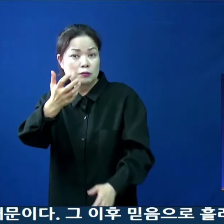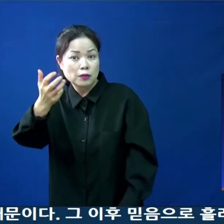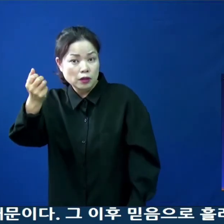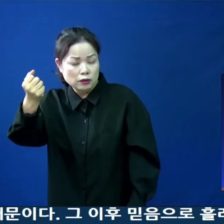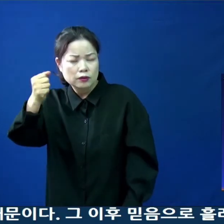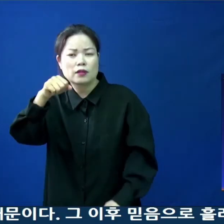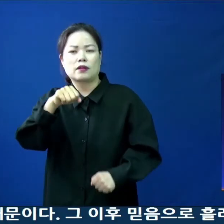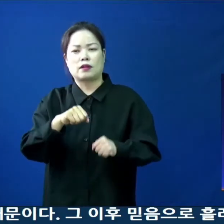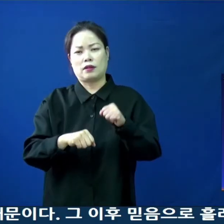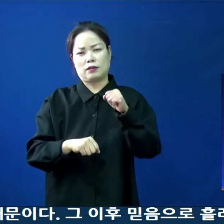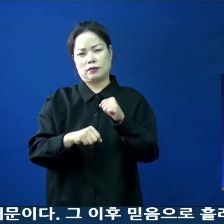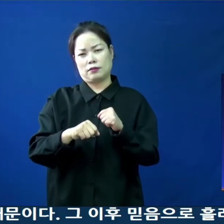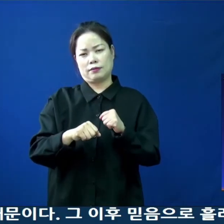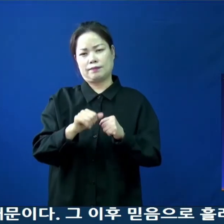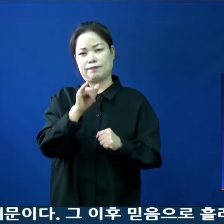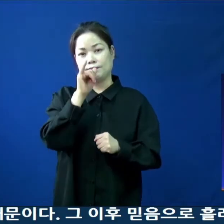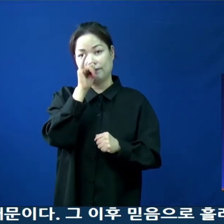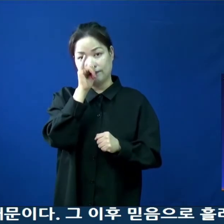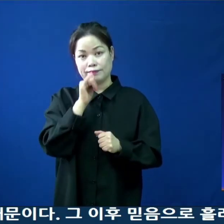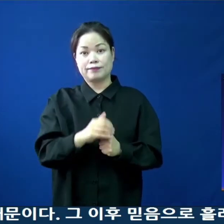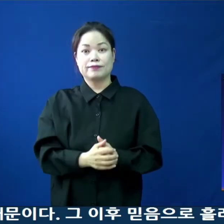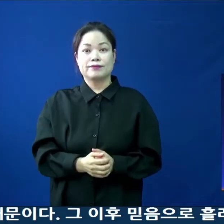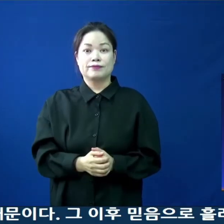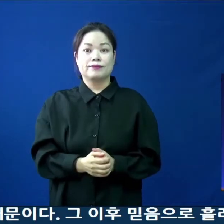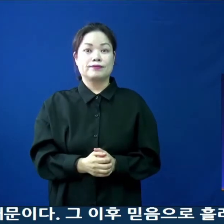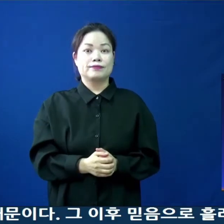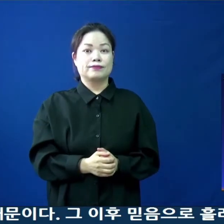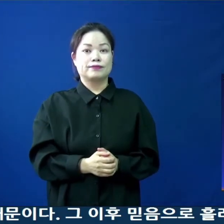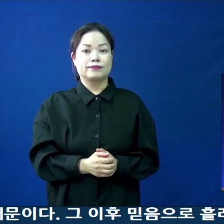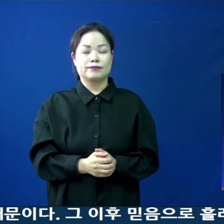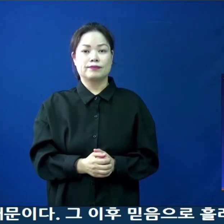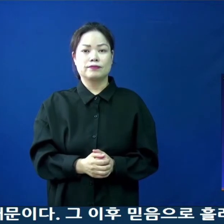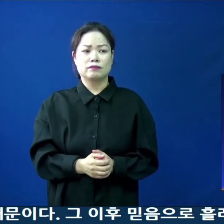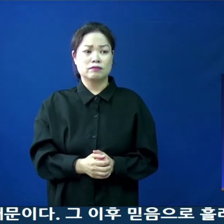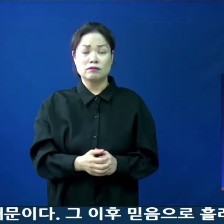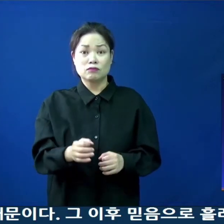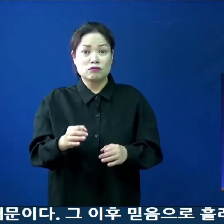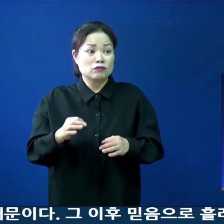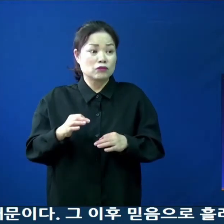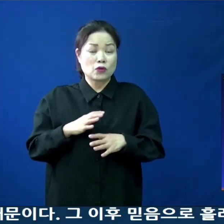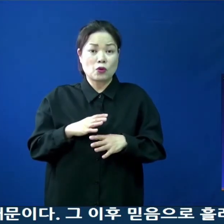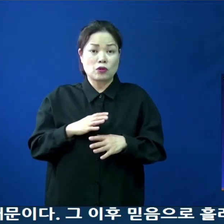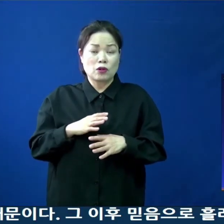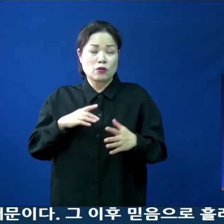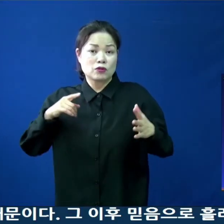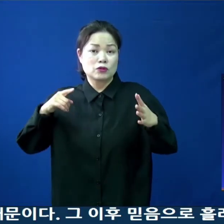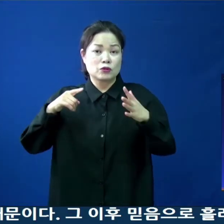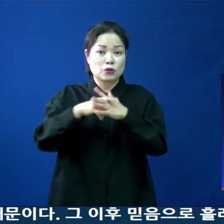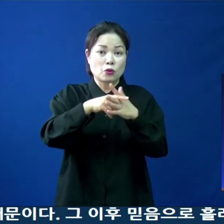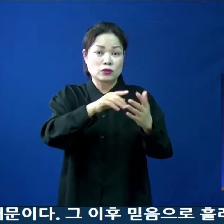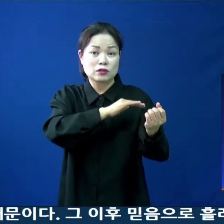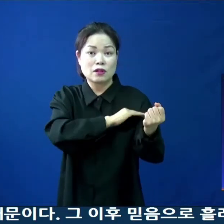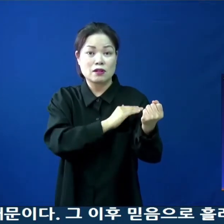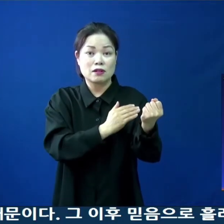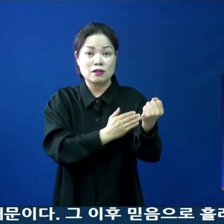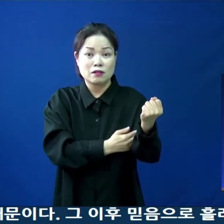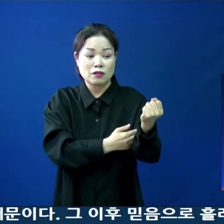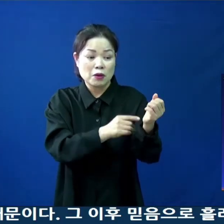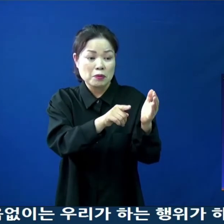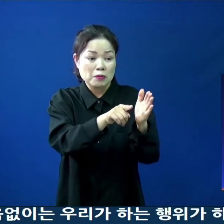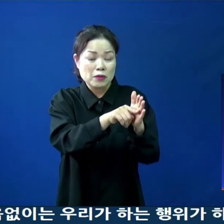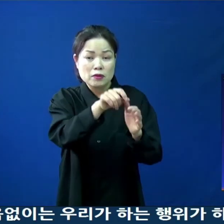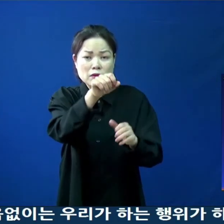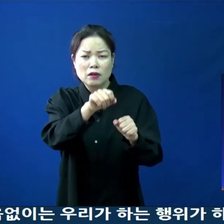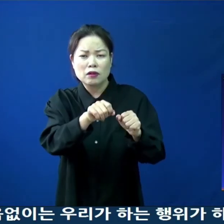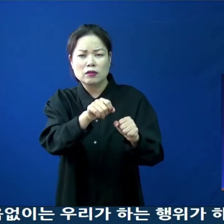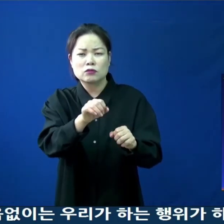만한 행위도 나온다라는 것이죠. 이게 얼마나 놀라운 통찰력입니까? 믿음과 행위에